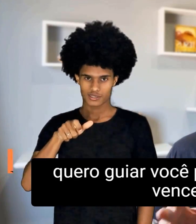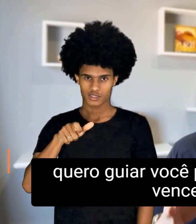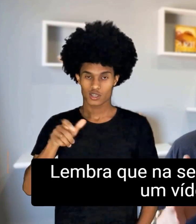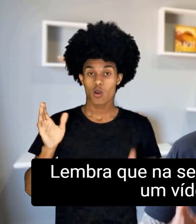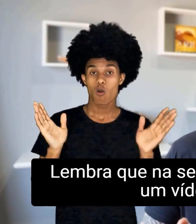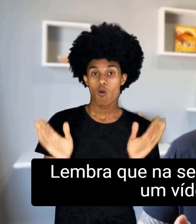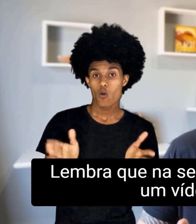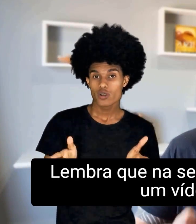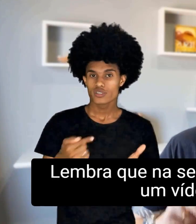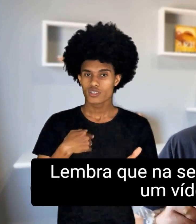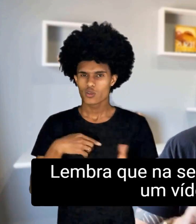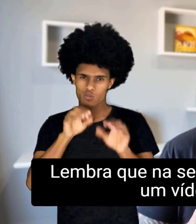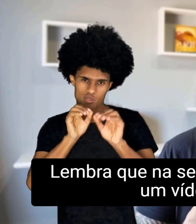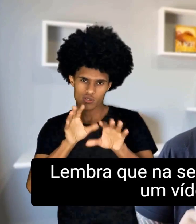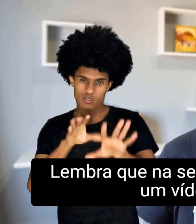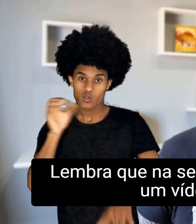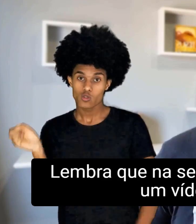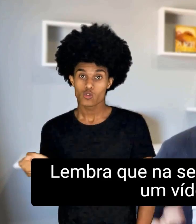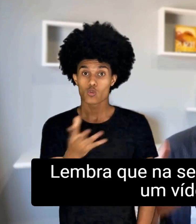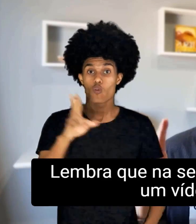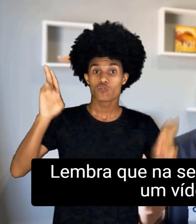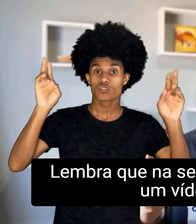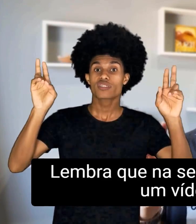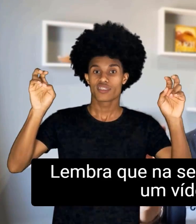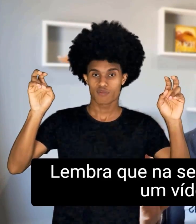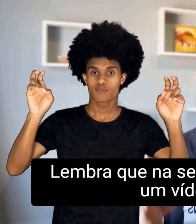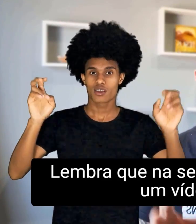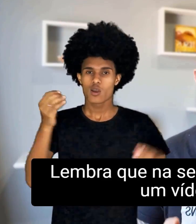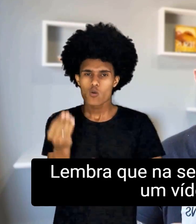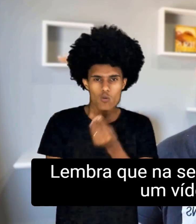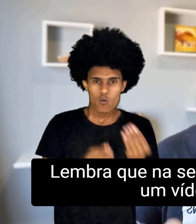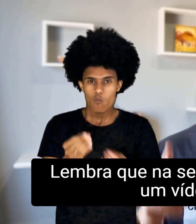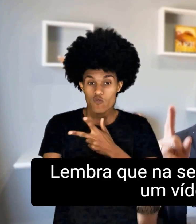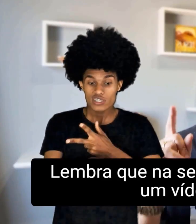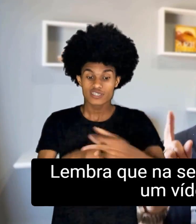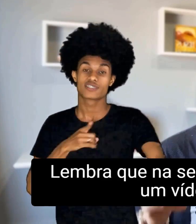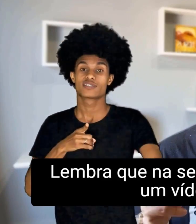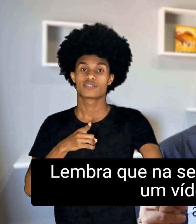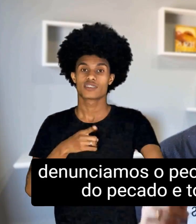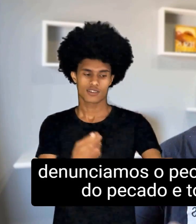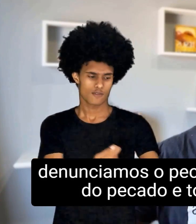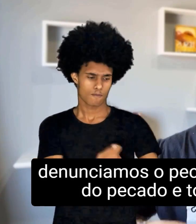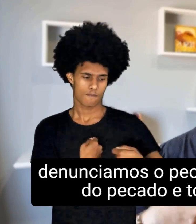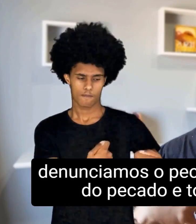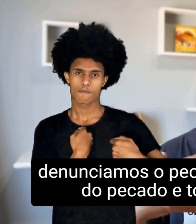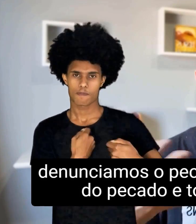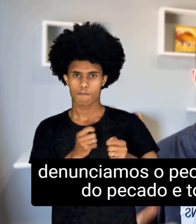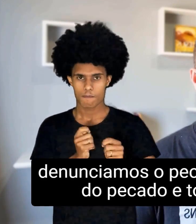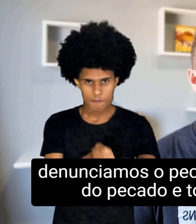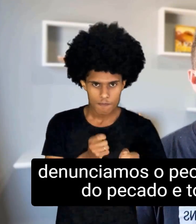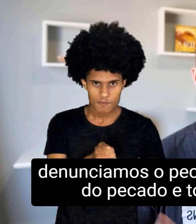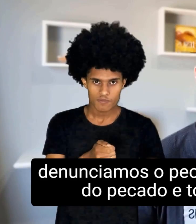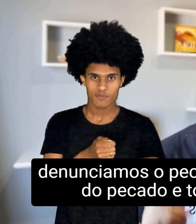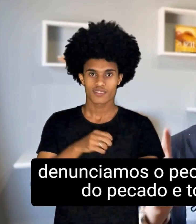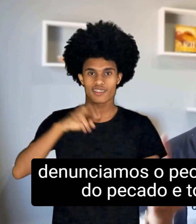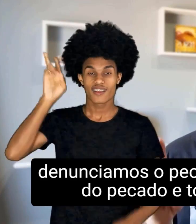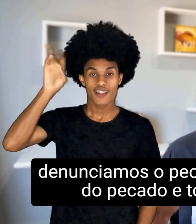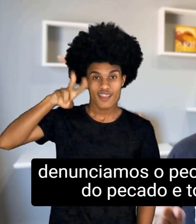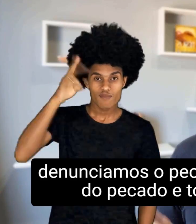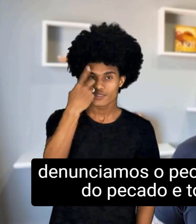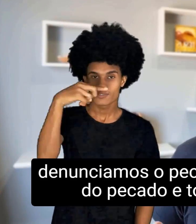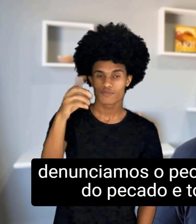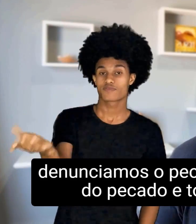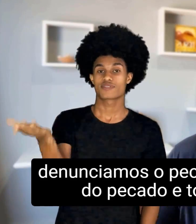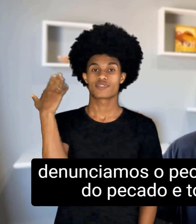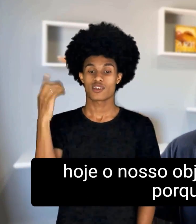as Tentações. Lembra que na semana passada nós fizemos um vídeo sobre o pecado, denunciamos o pecado, mostramos a etimologia do pecado e toda a